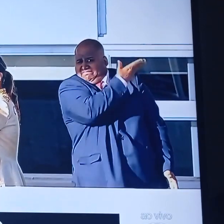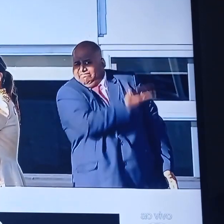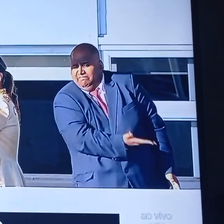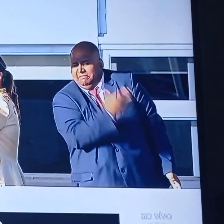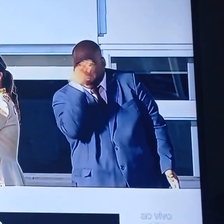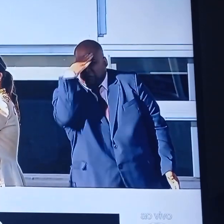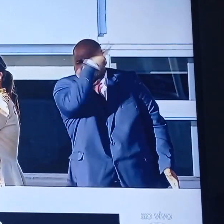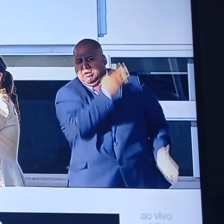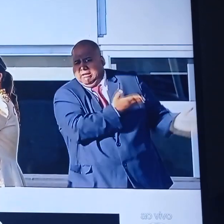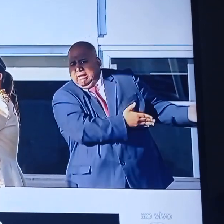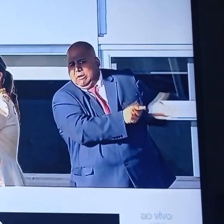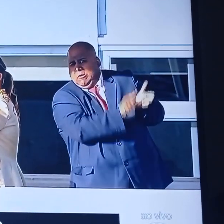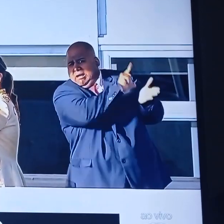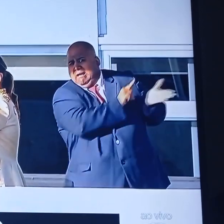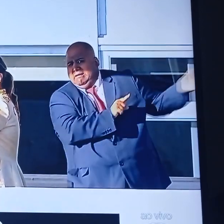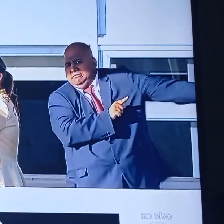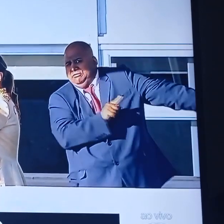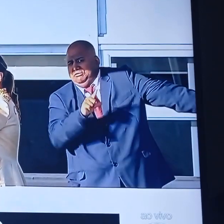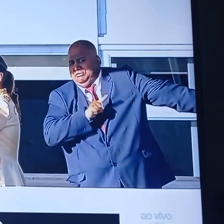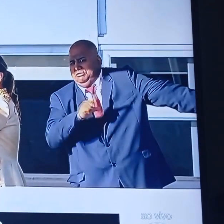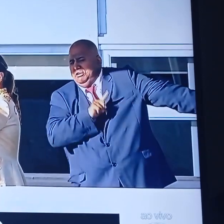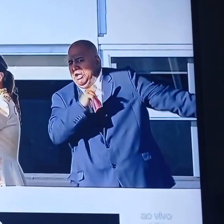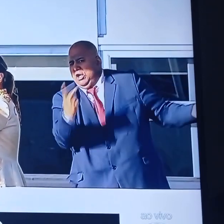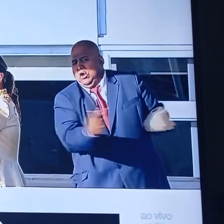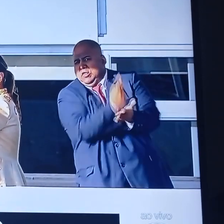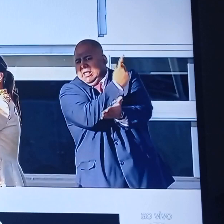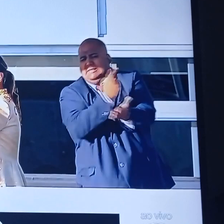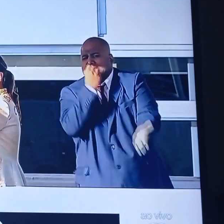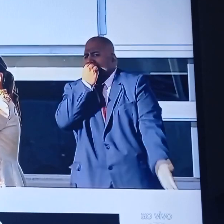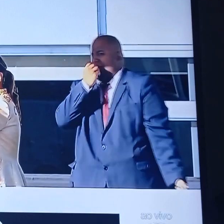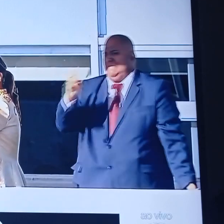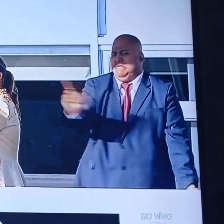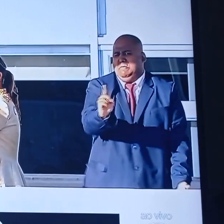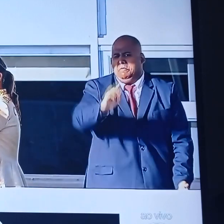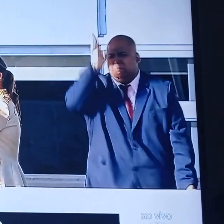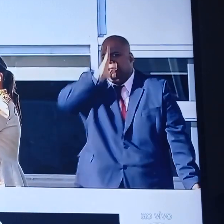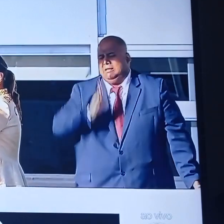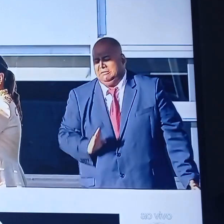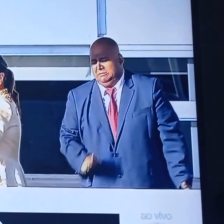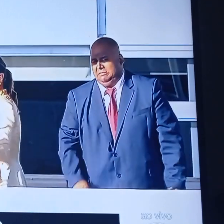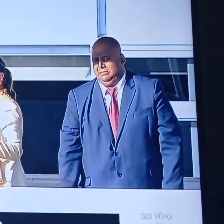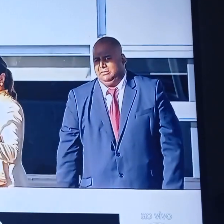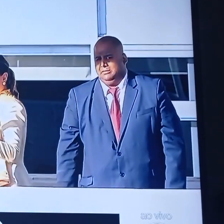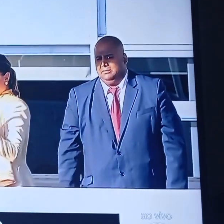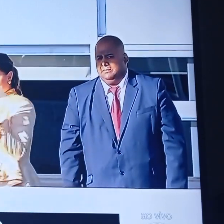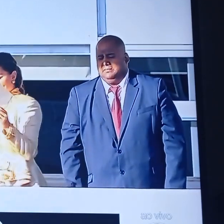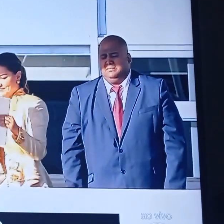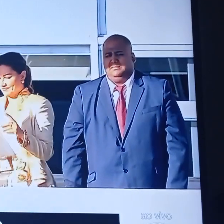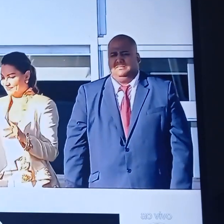derrotado pelo povo no histórico 30 de outubro de 2022.